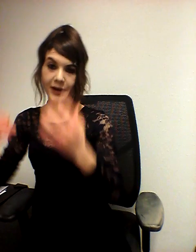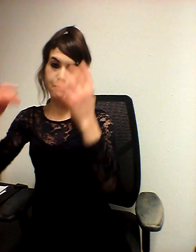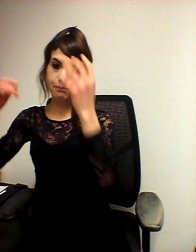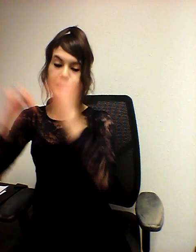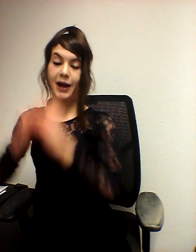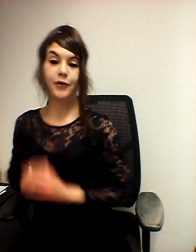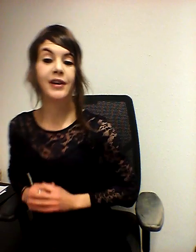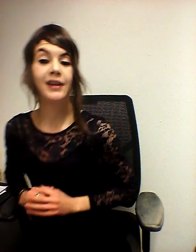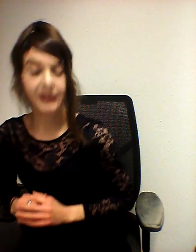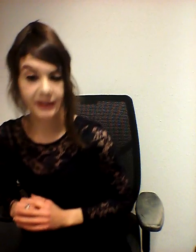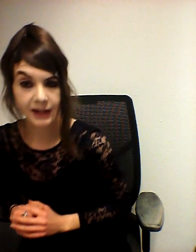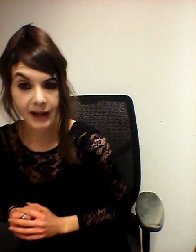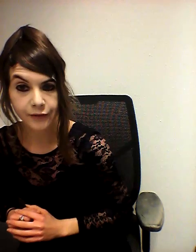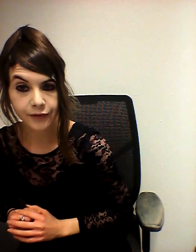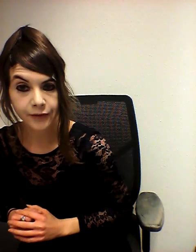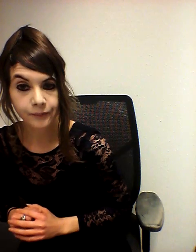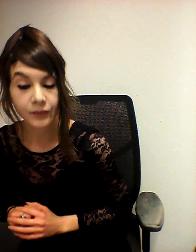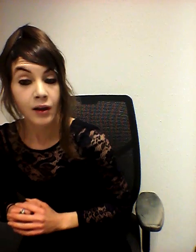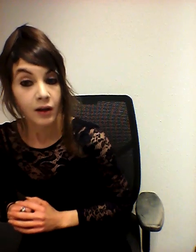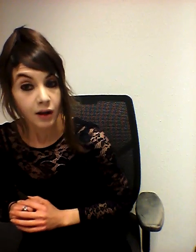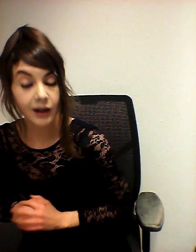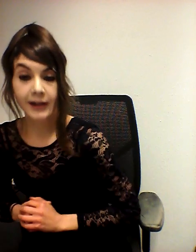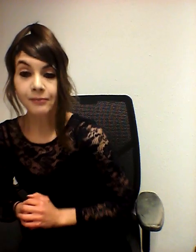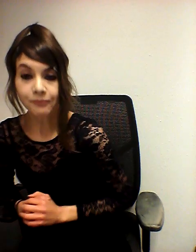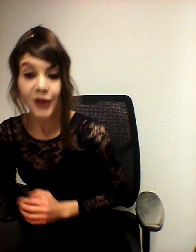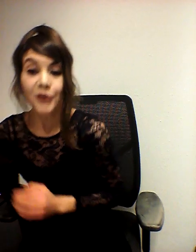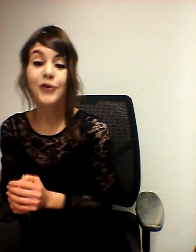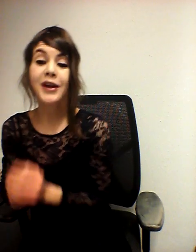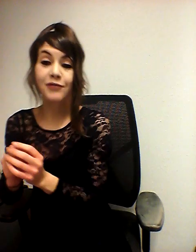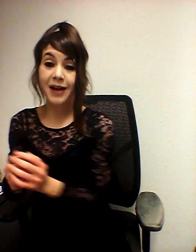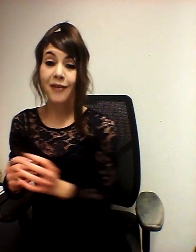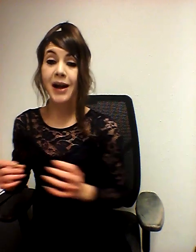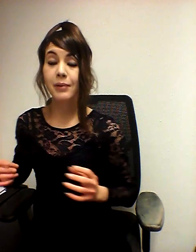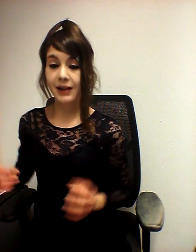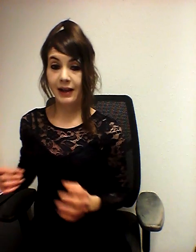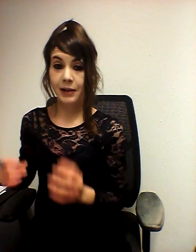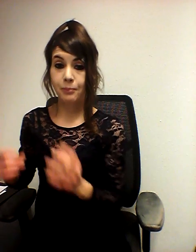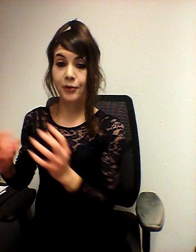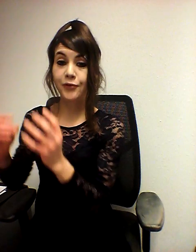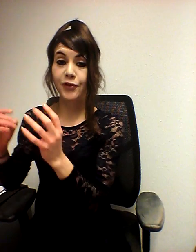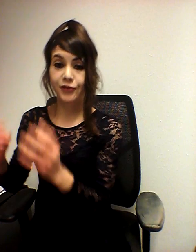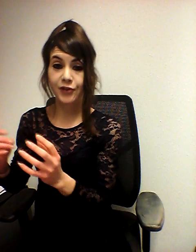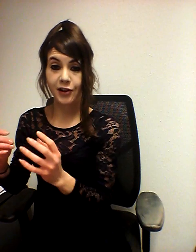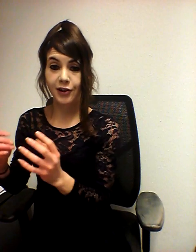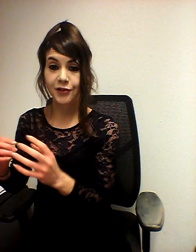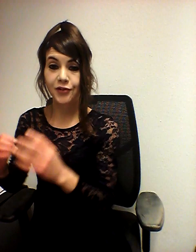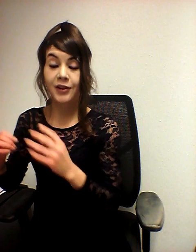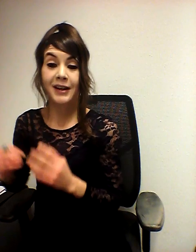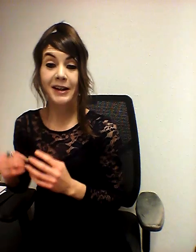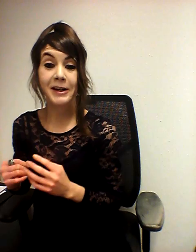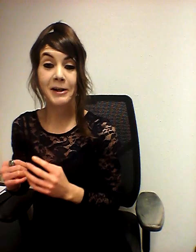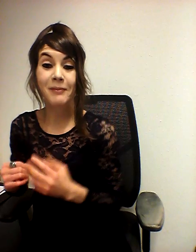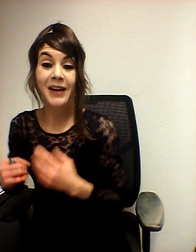verbruik in je lijf alleen nu heeft Laura begrepen dat ehm